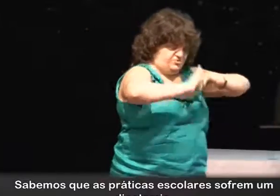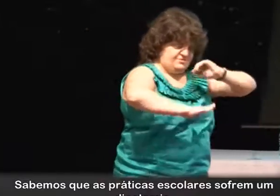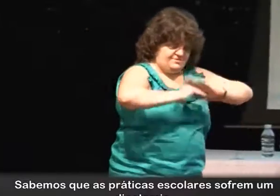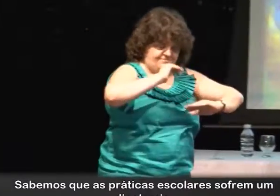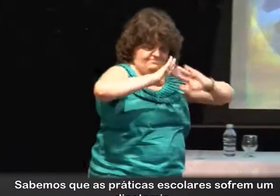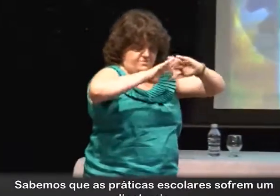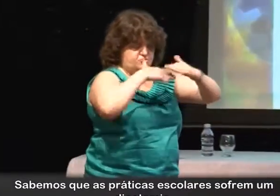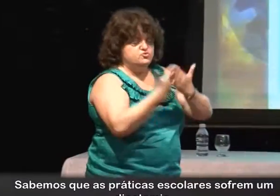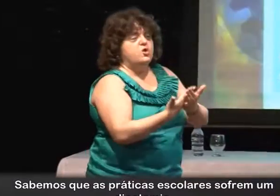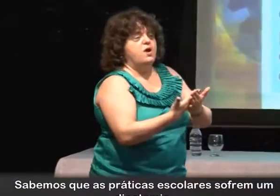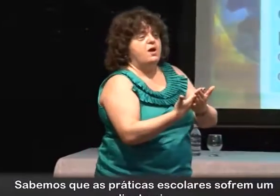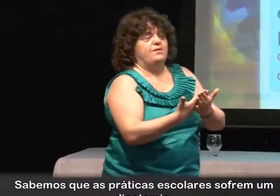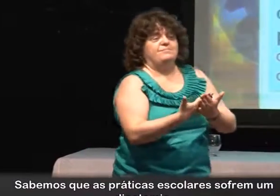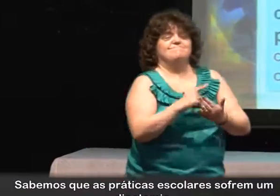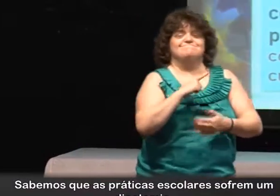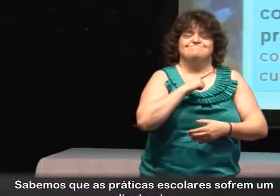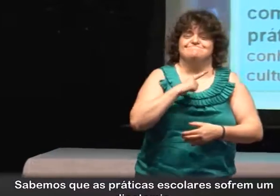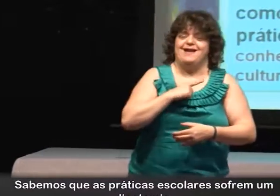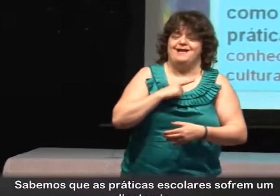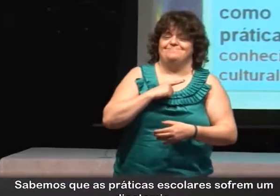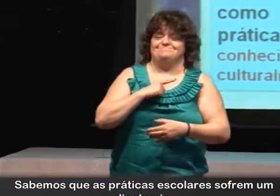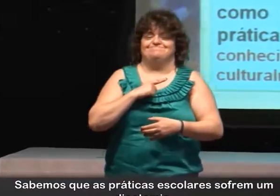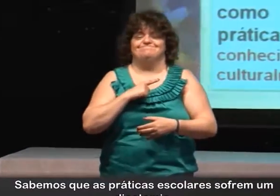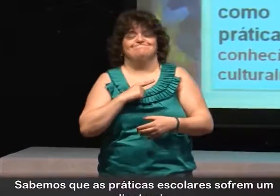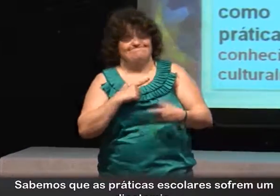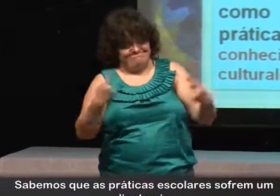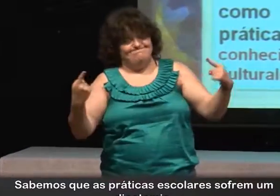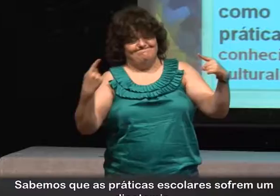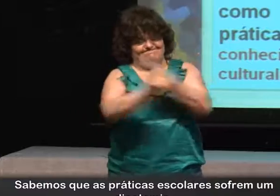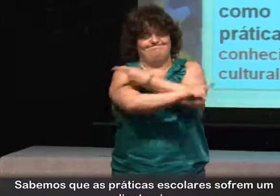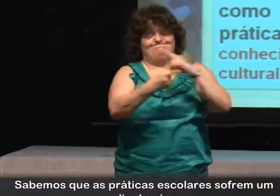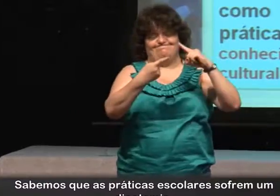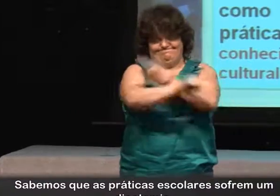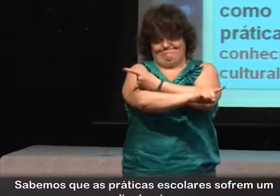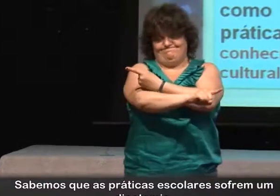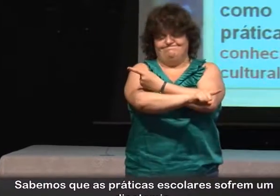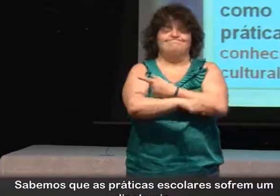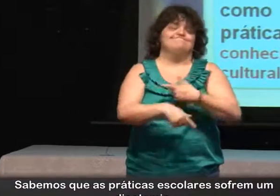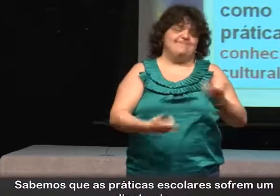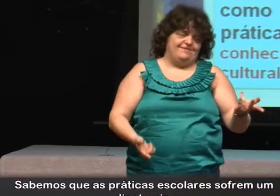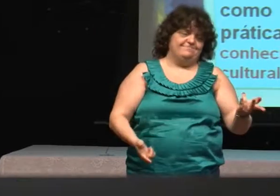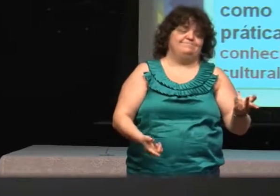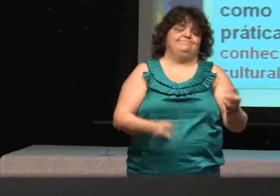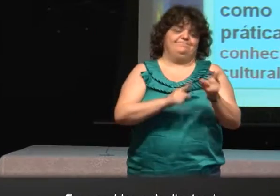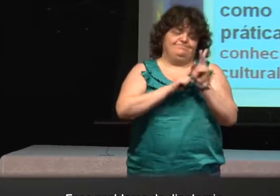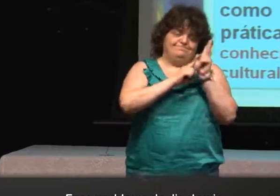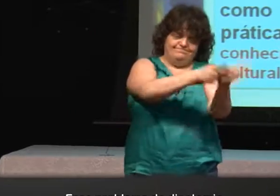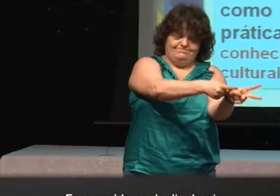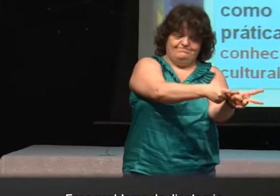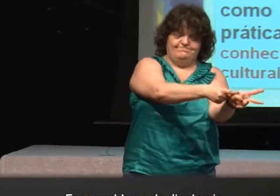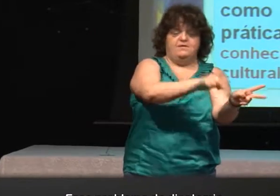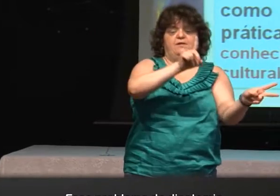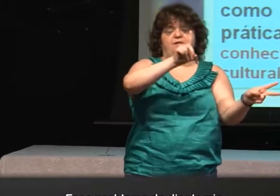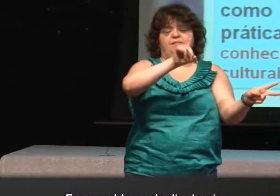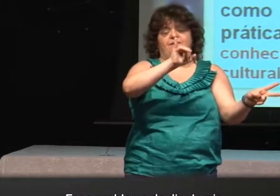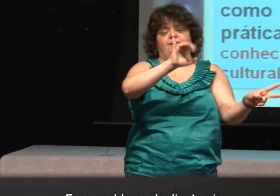Bom, a gente sabe que as práticas escolares, elas sofrem uma dicotomia. Esse problema da